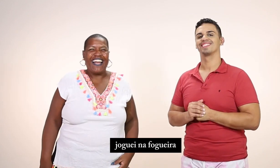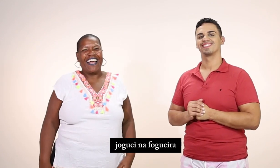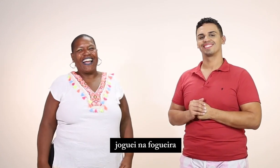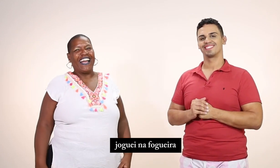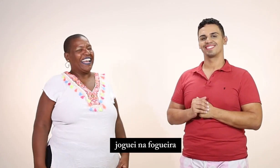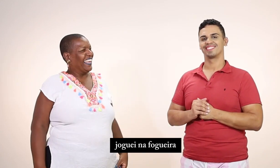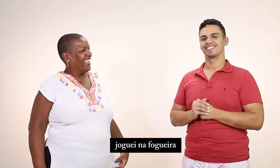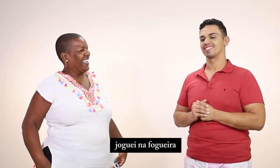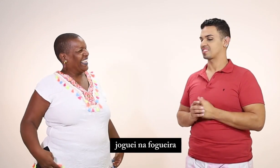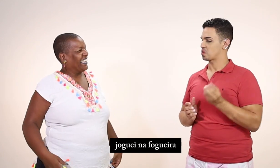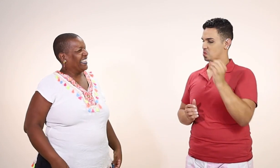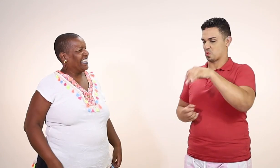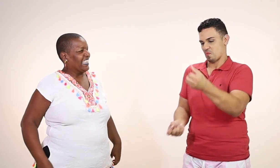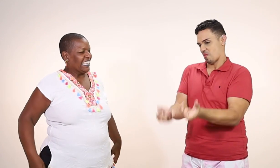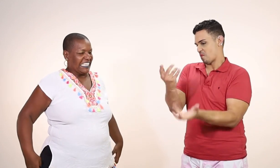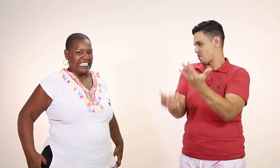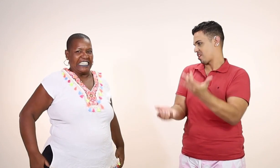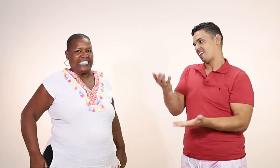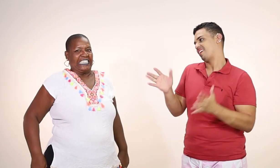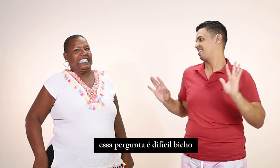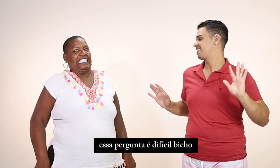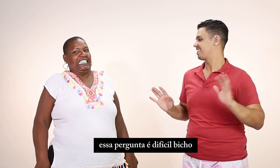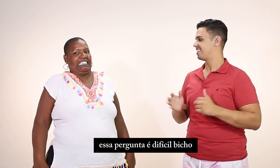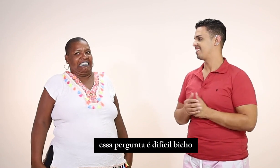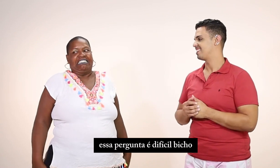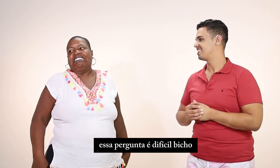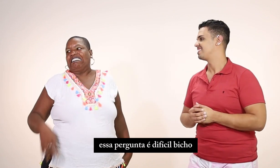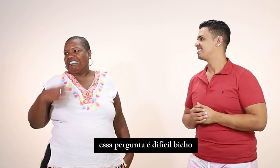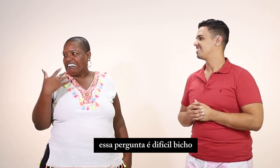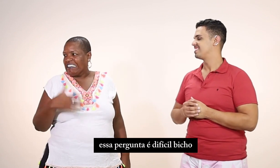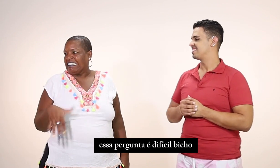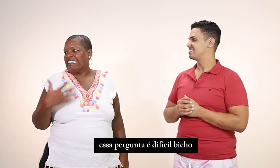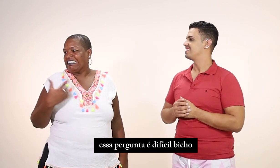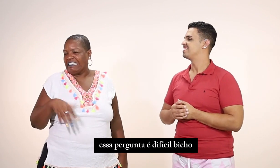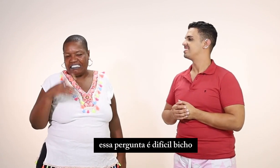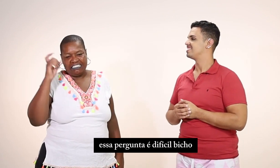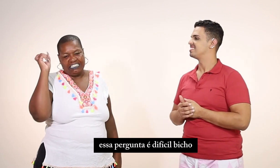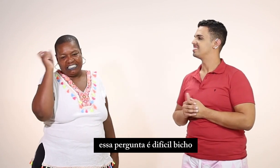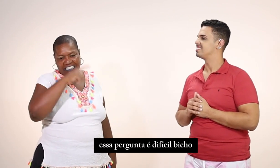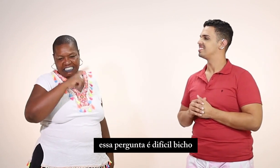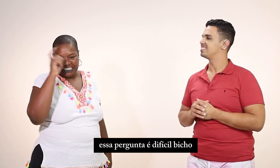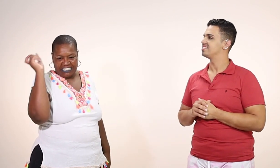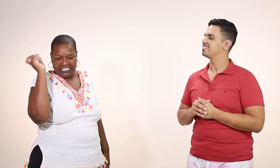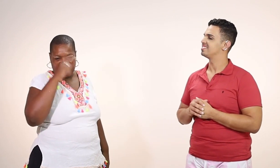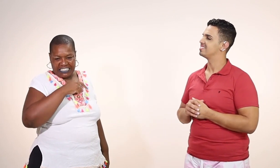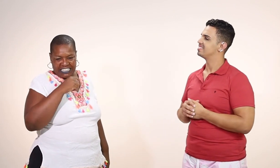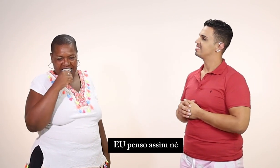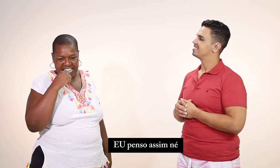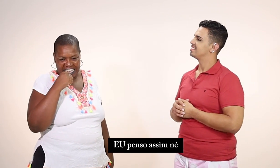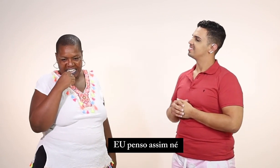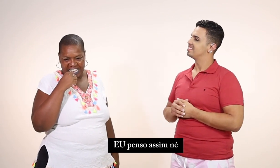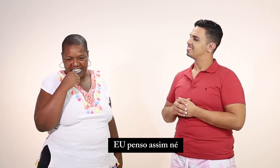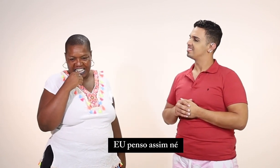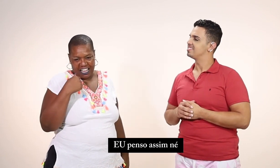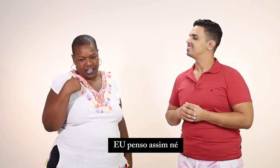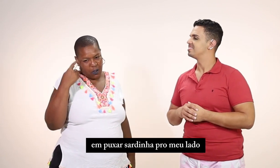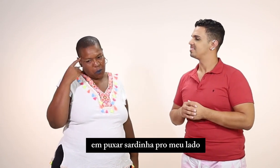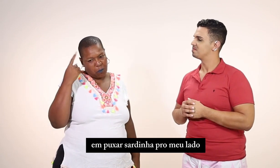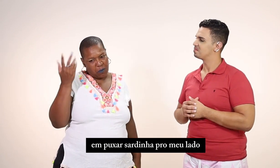Joguei na fogueira. essa pergunta é difícil, bicho. Eu penso assim, né, em puxar